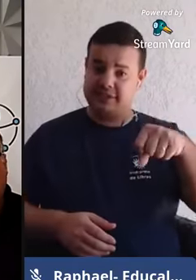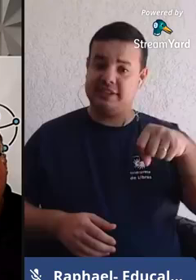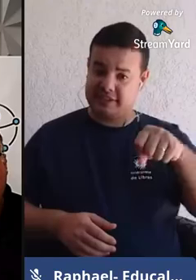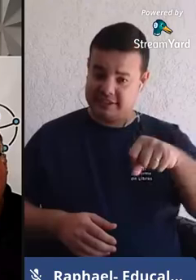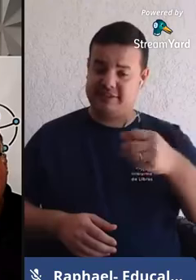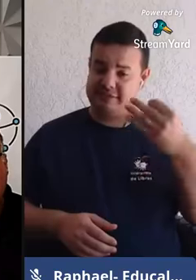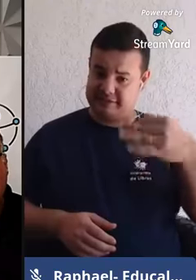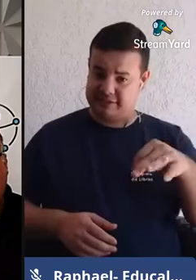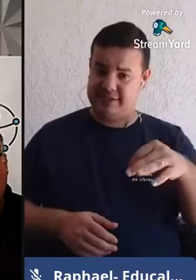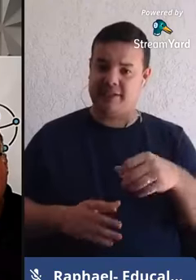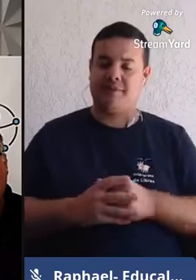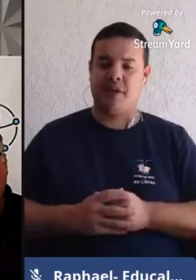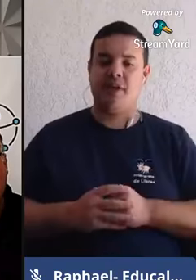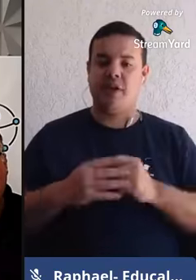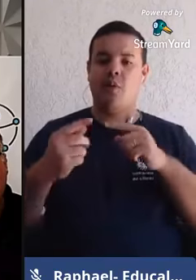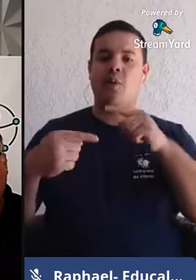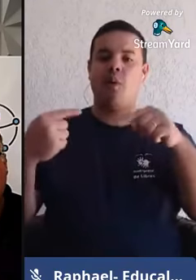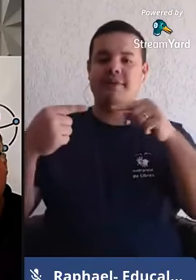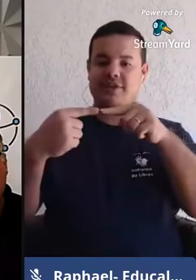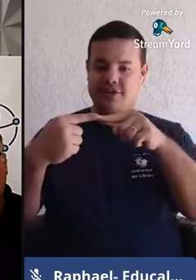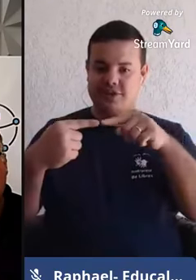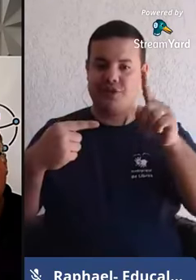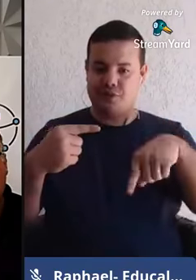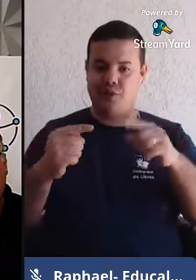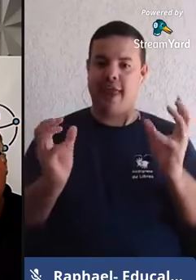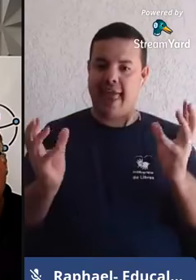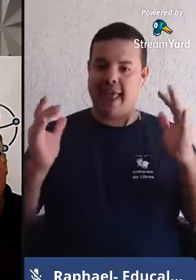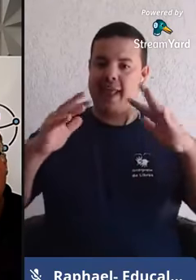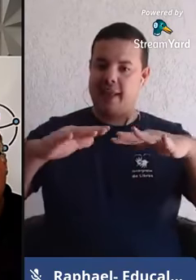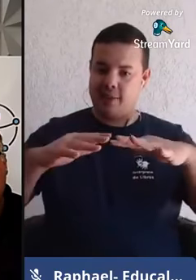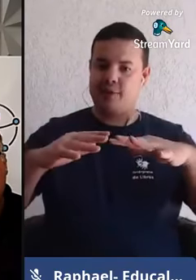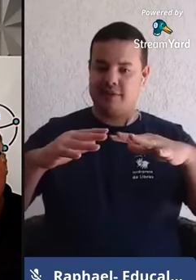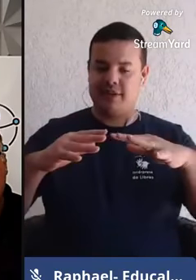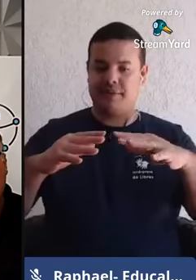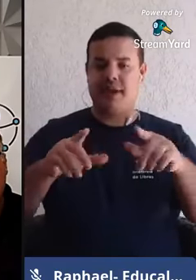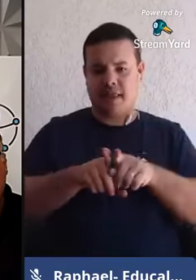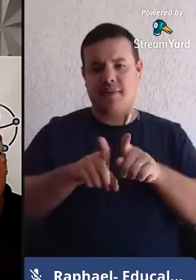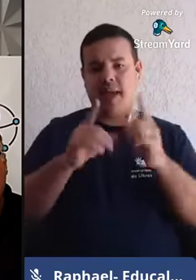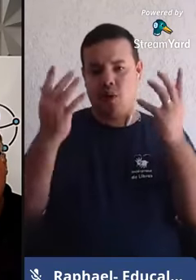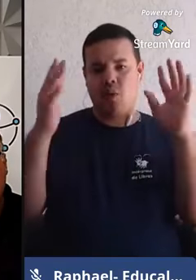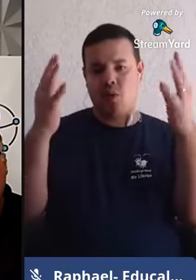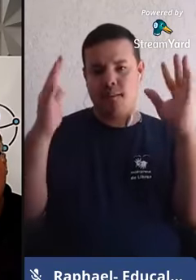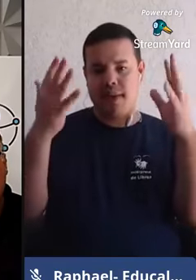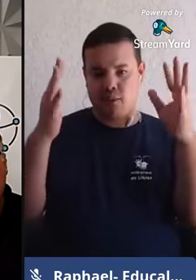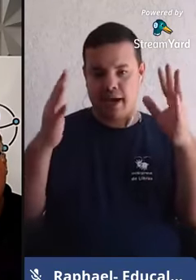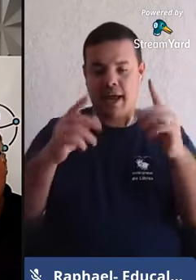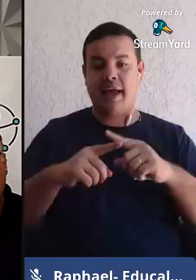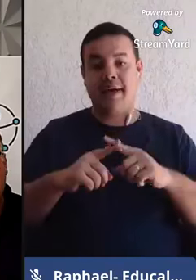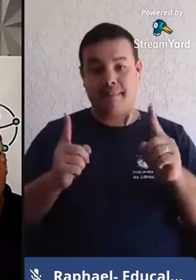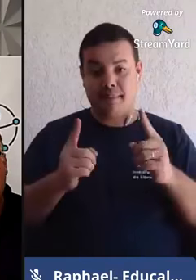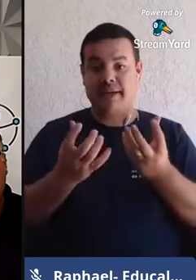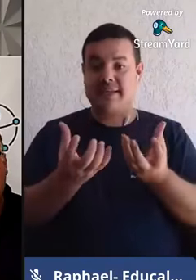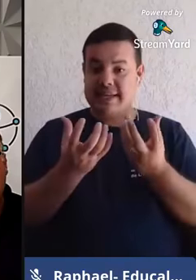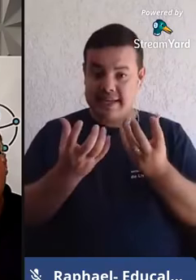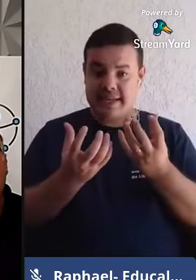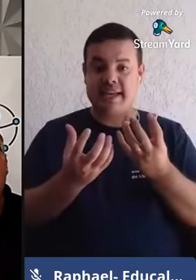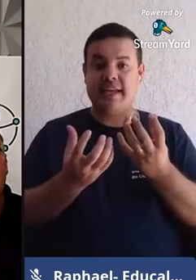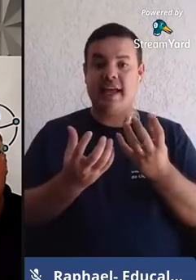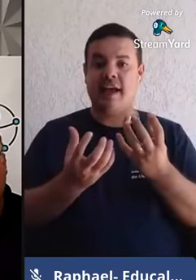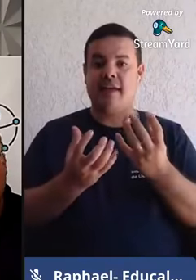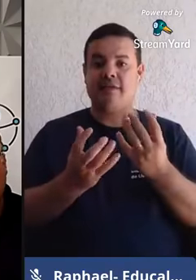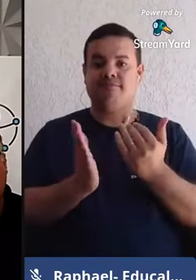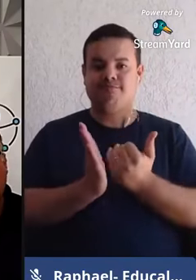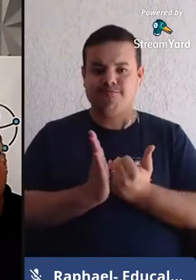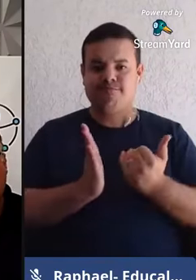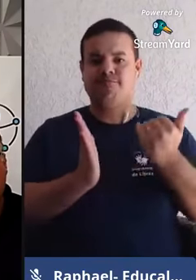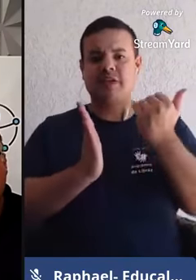um dos objetivos, além de comemorar, era criar, reforçar